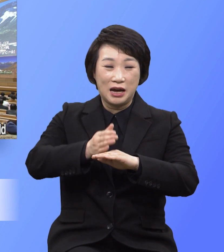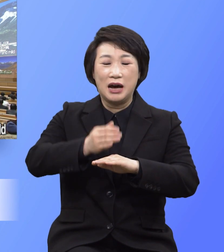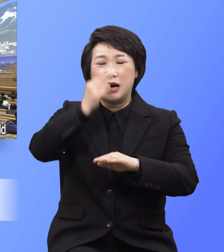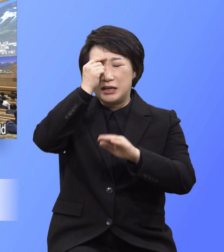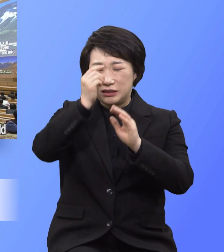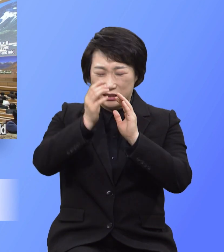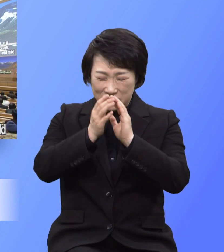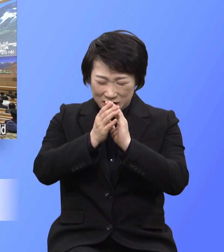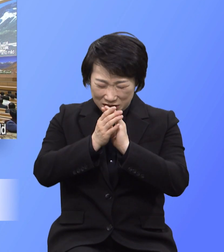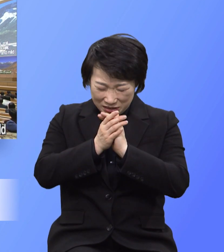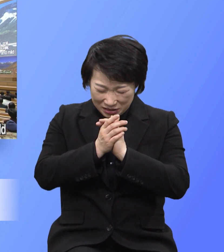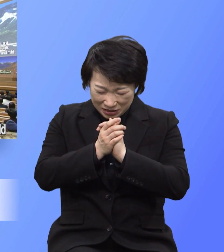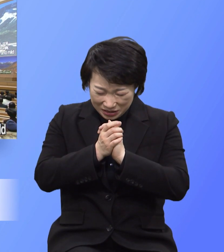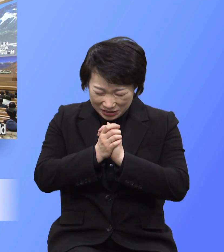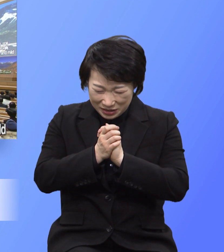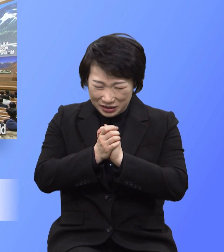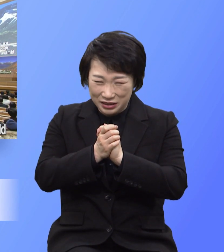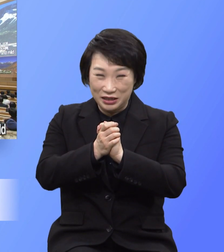감사